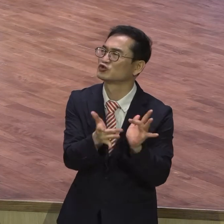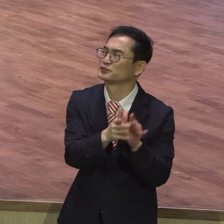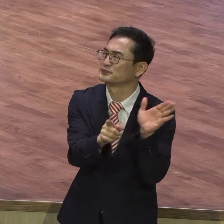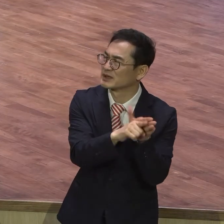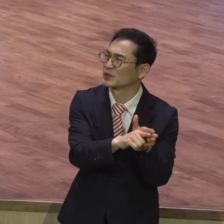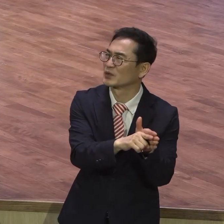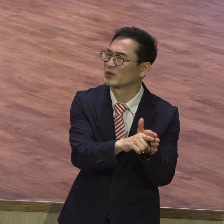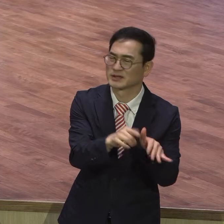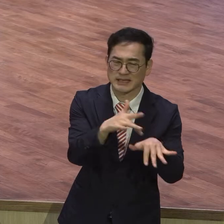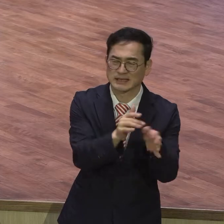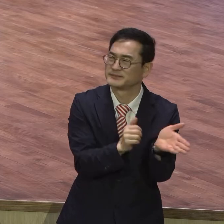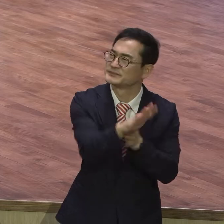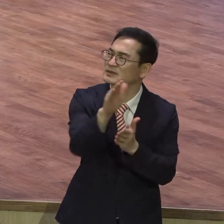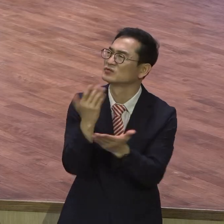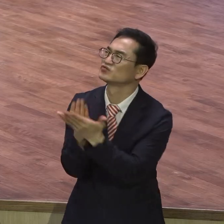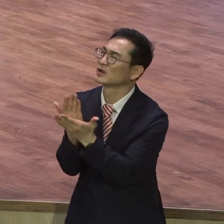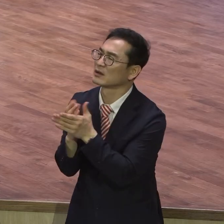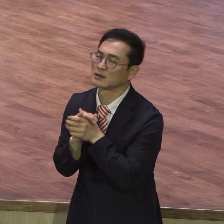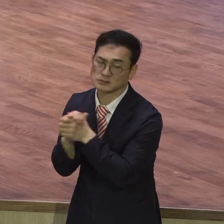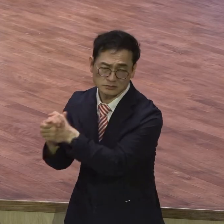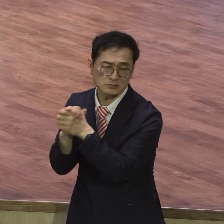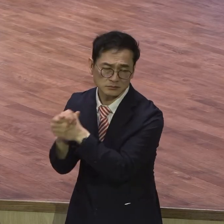해주세요 저 사람 구원해 주세요